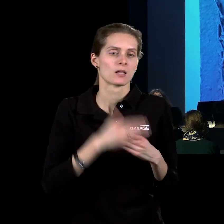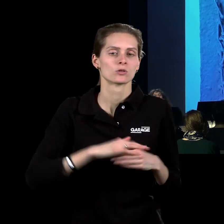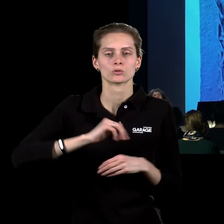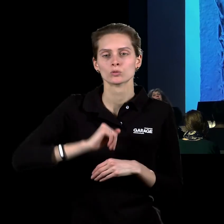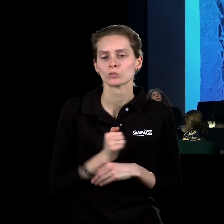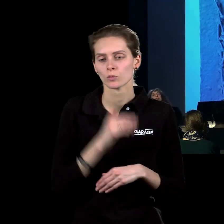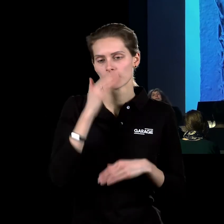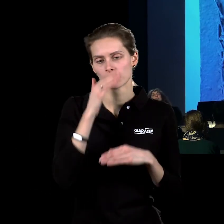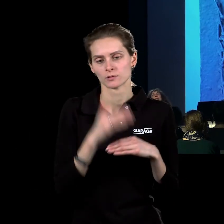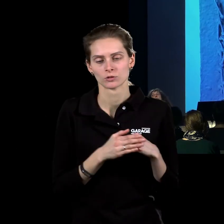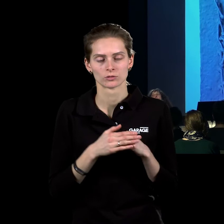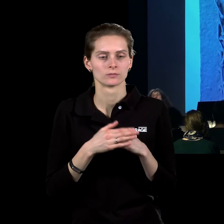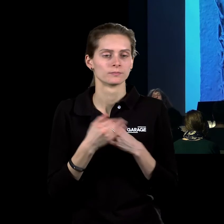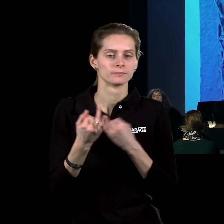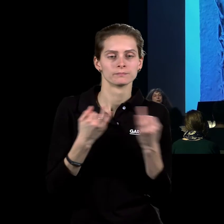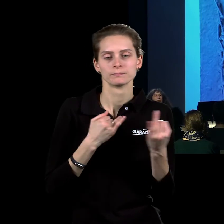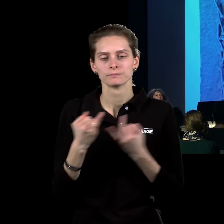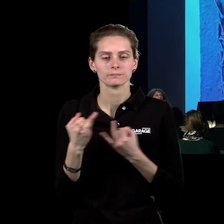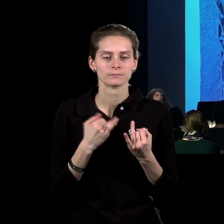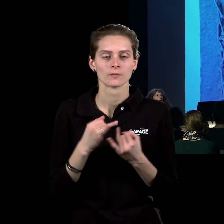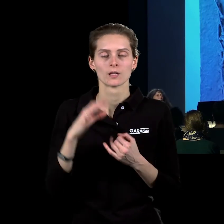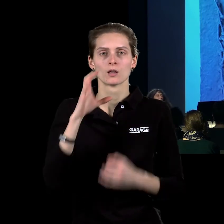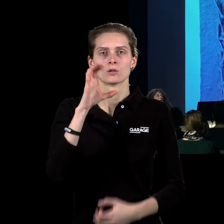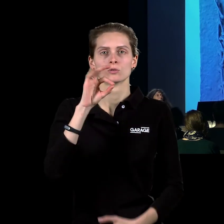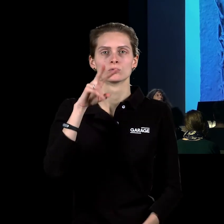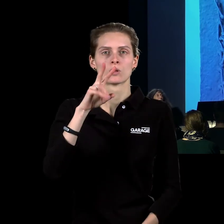негласных наставников Эвы Гессе в этот период был Сол Левит,